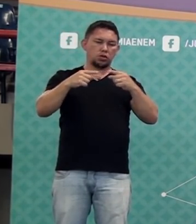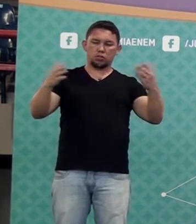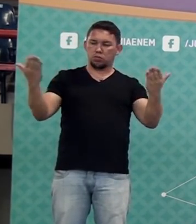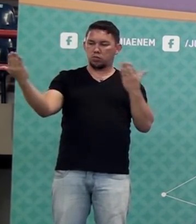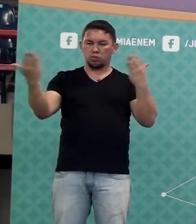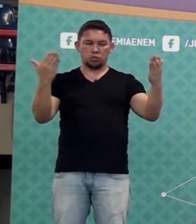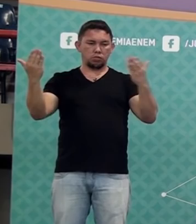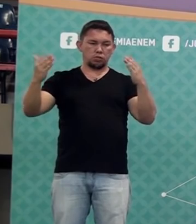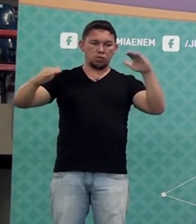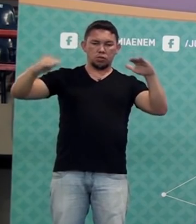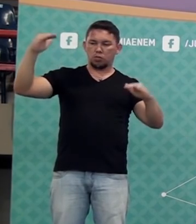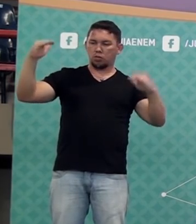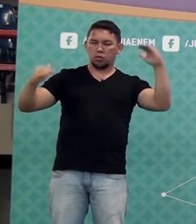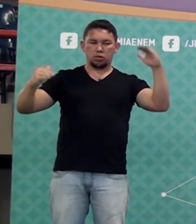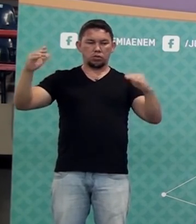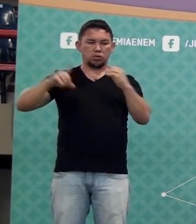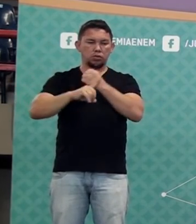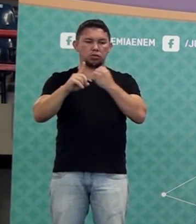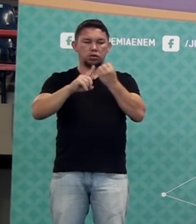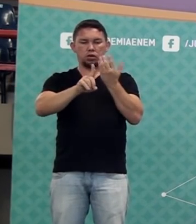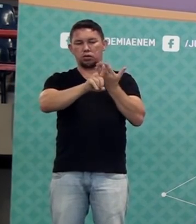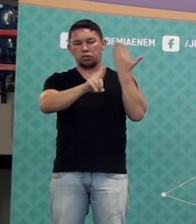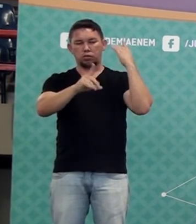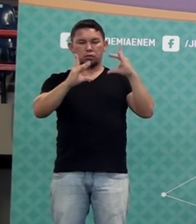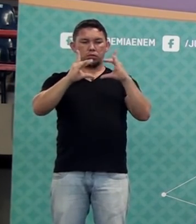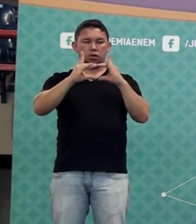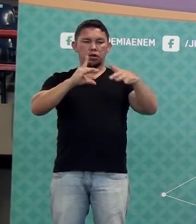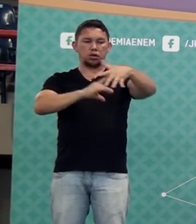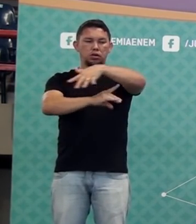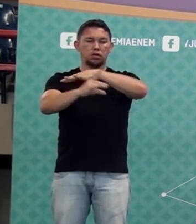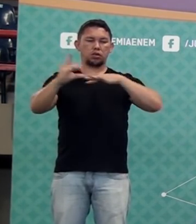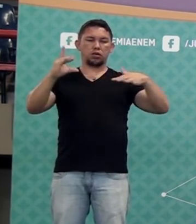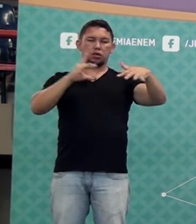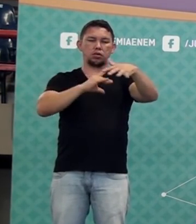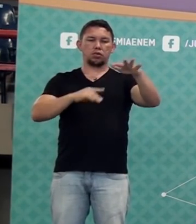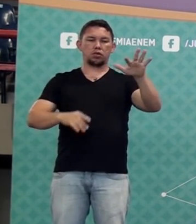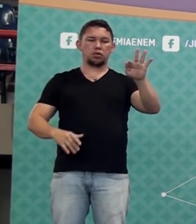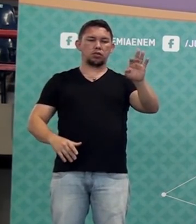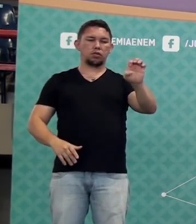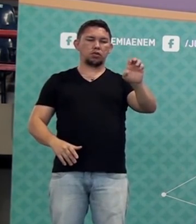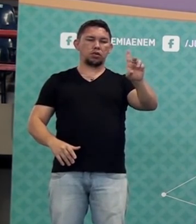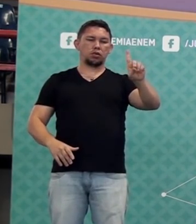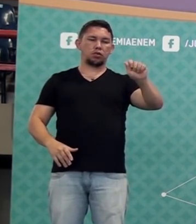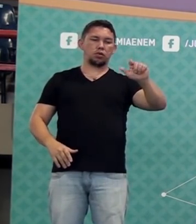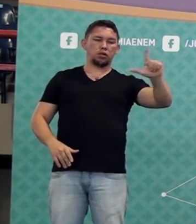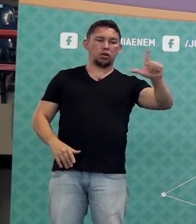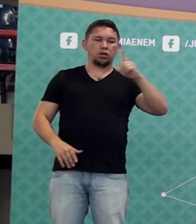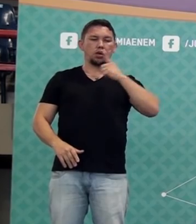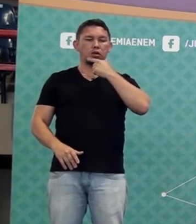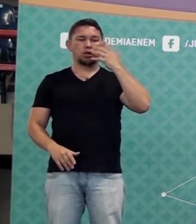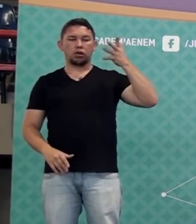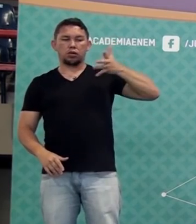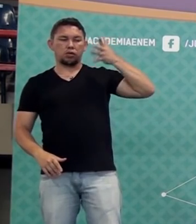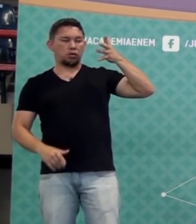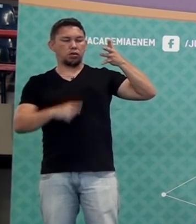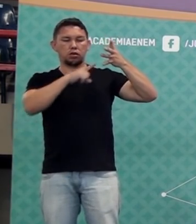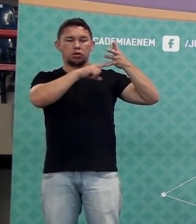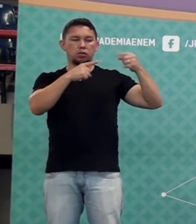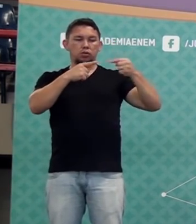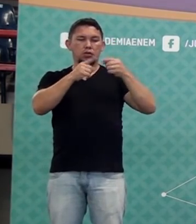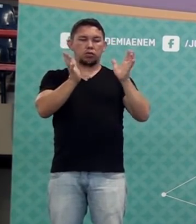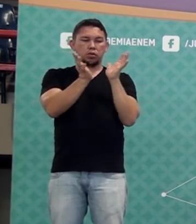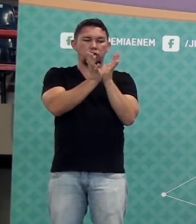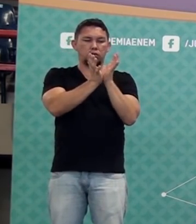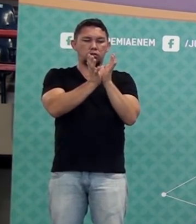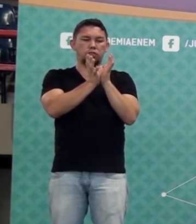justificar as desigualdades da sociedade feudal. Então vamos lá, quem eram os oratores? Era o clero, né?